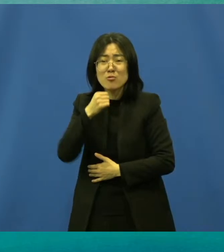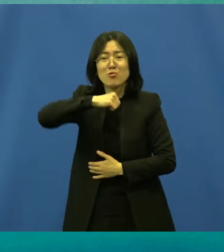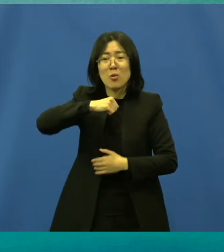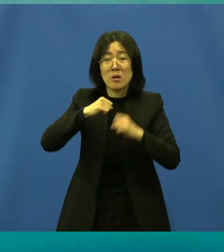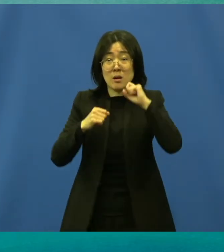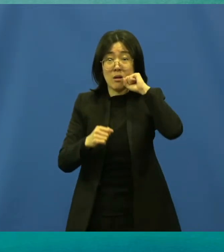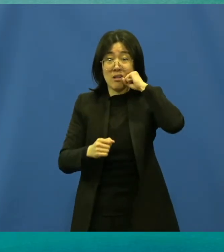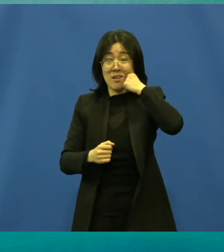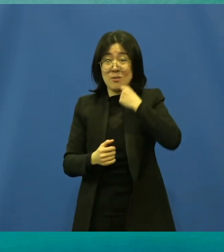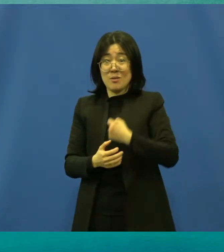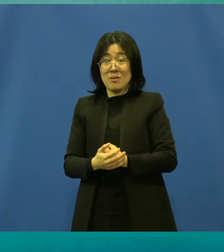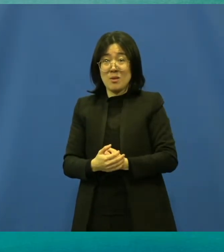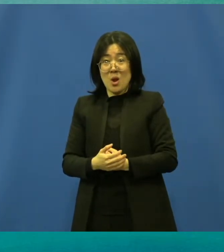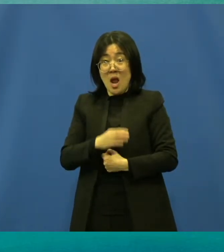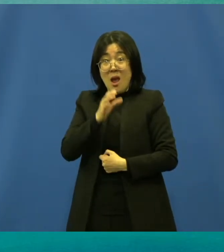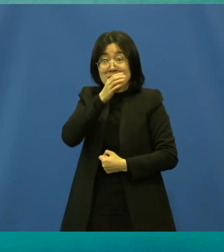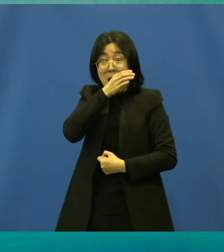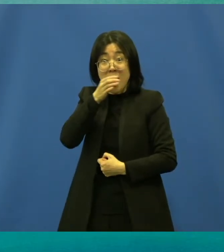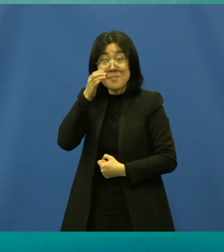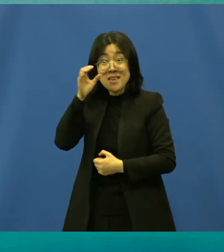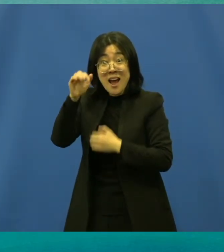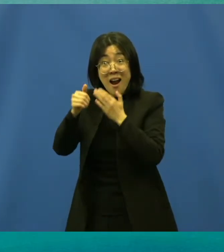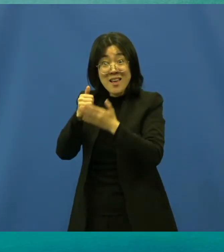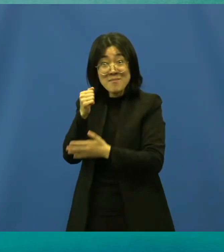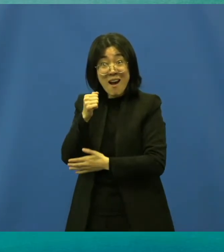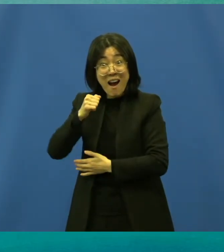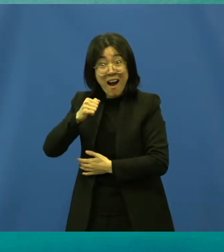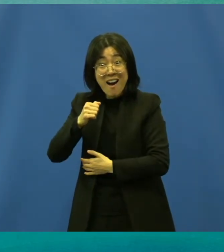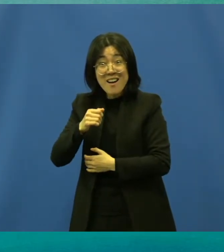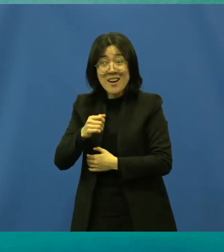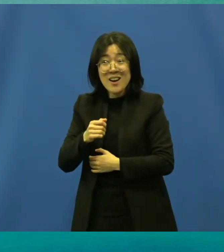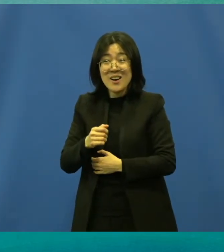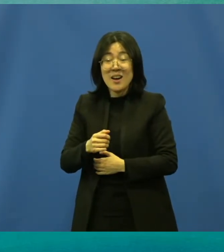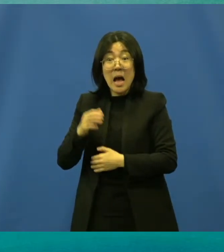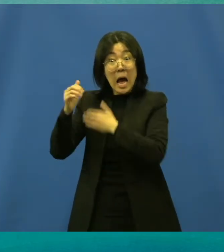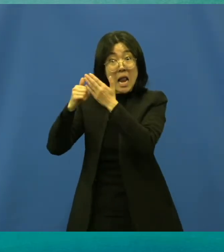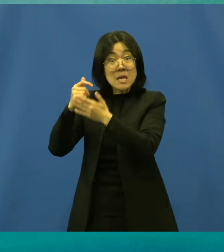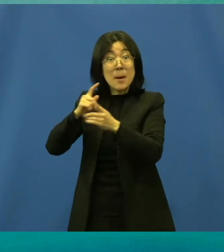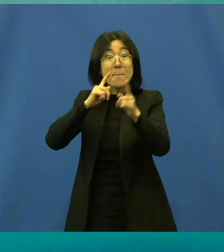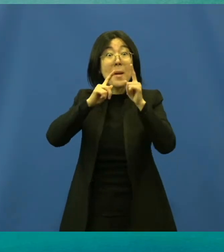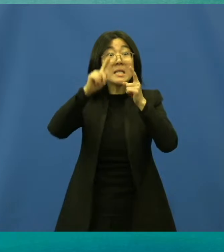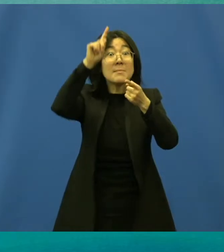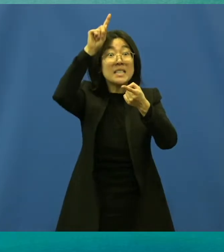하나님은 말씀하신 대로 그대로 이루시는 분이십니다.